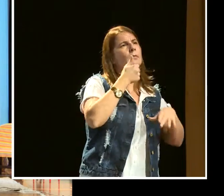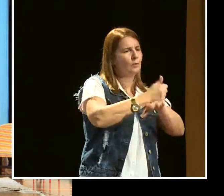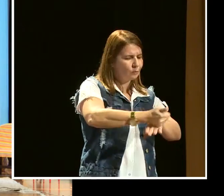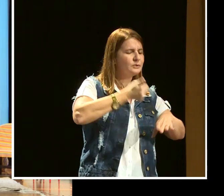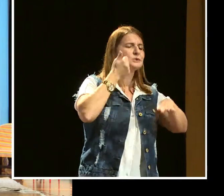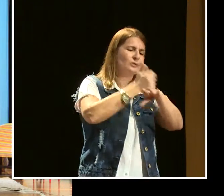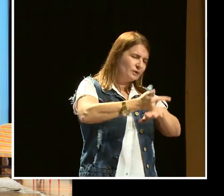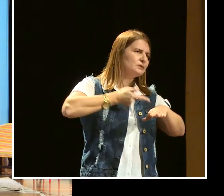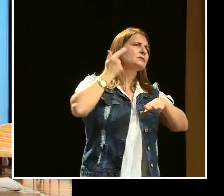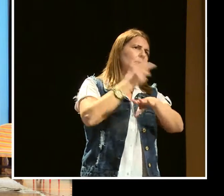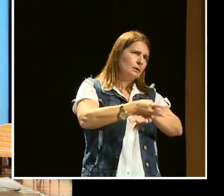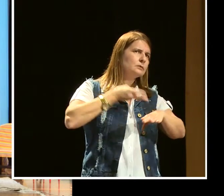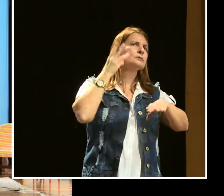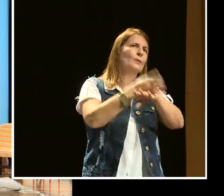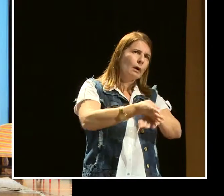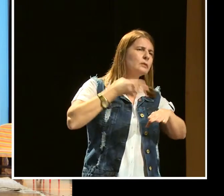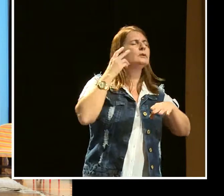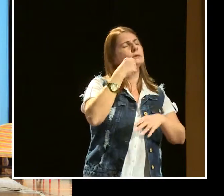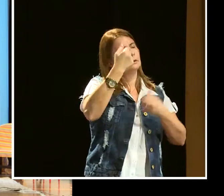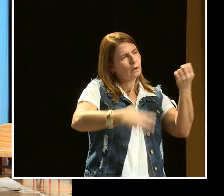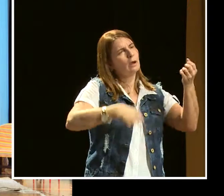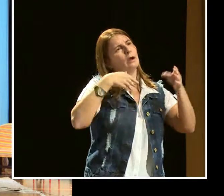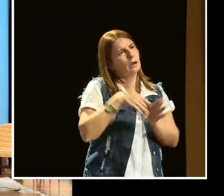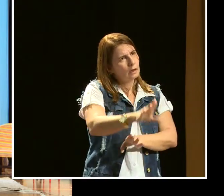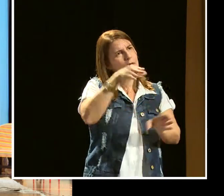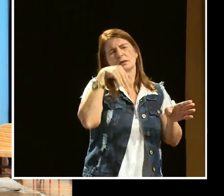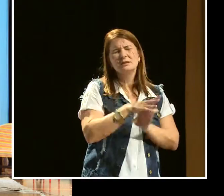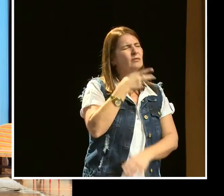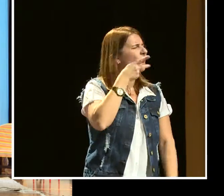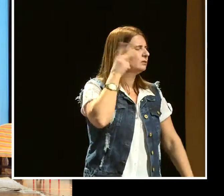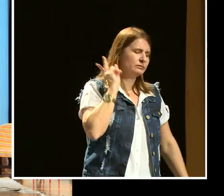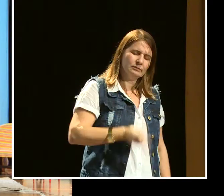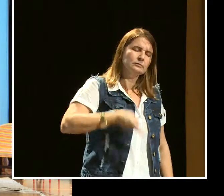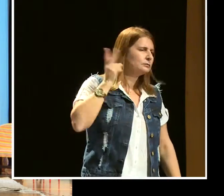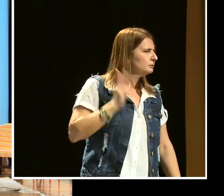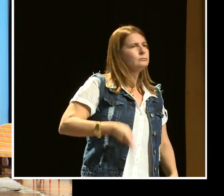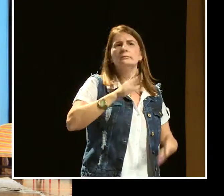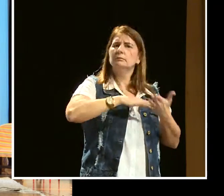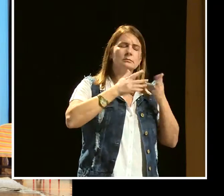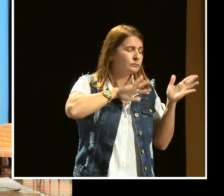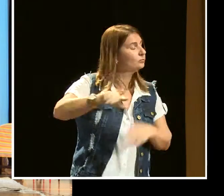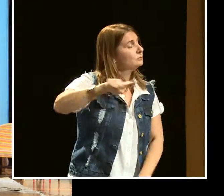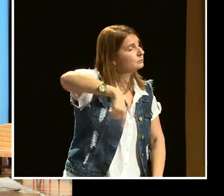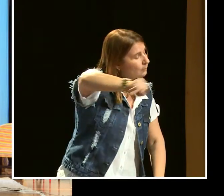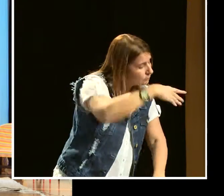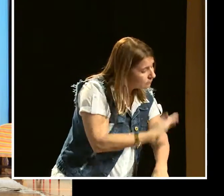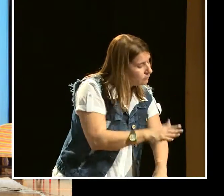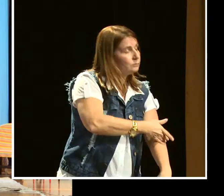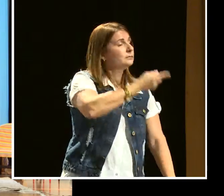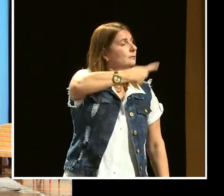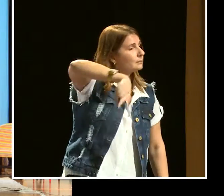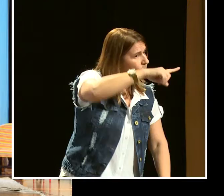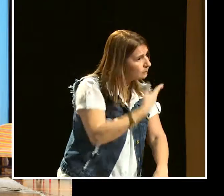e não precisarão do tradutor. Então, a gente fala muito isso para os alunos em todos os períodos do curso de